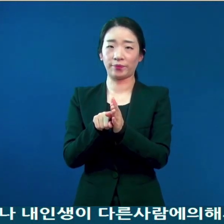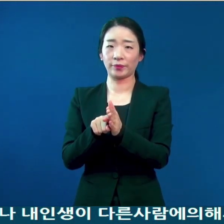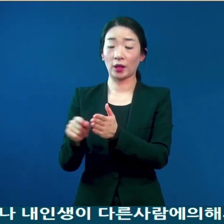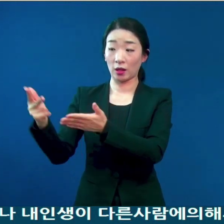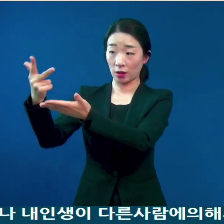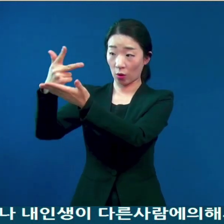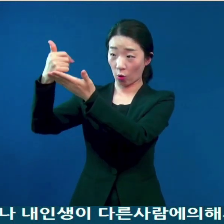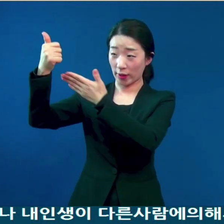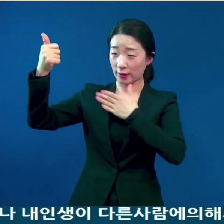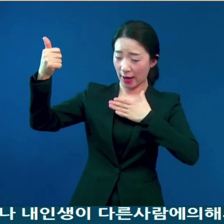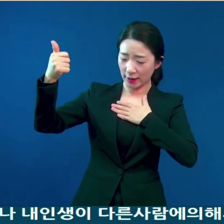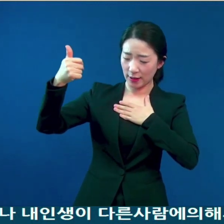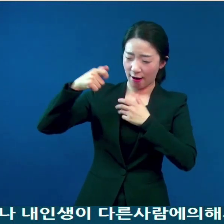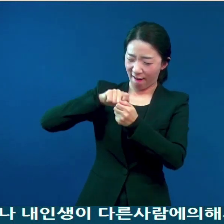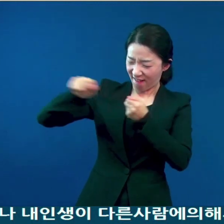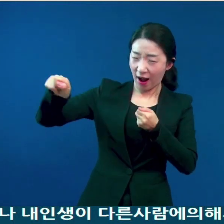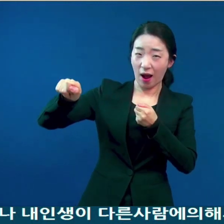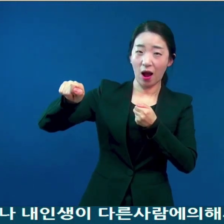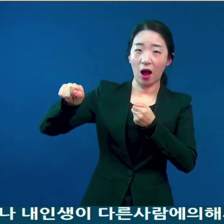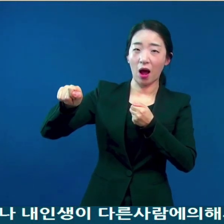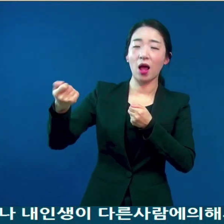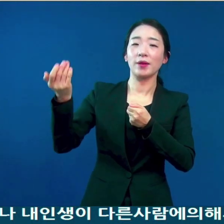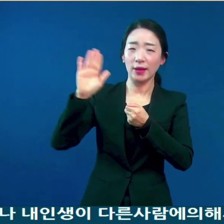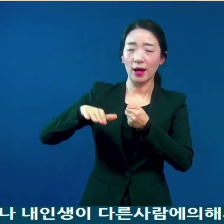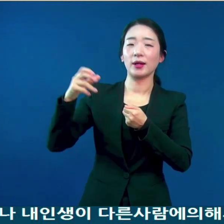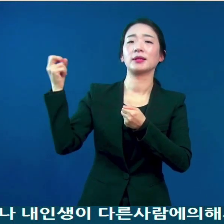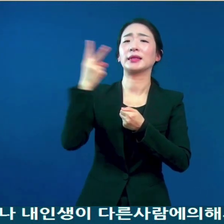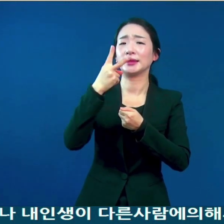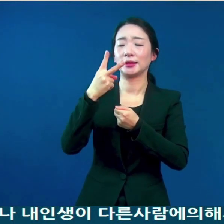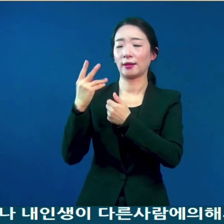여호와께서 우리를 찢으셨으나 도로 낫게 할 것이요,